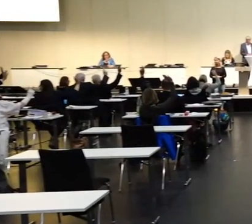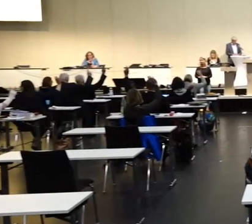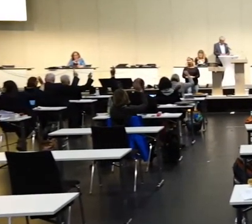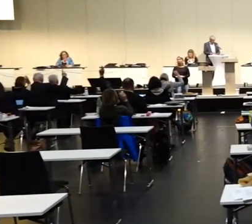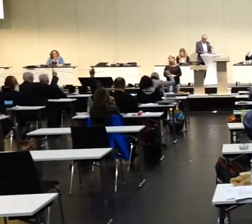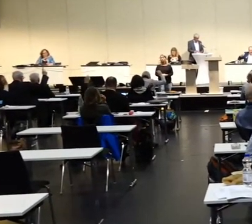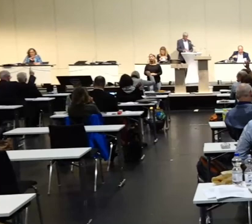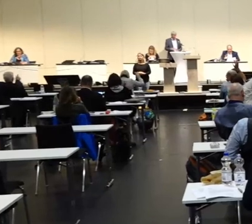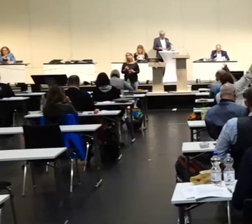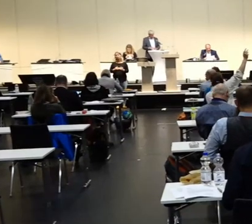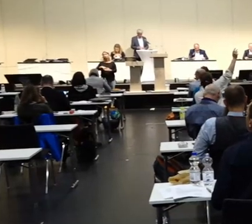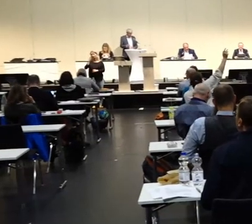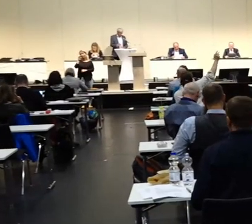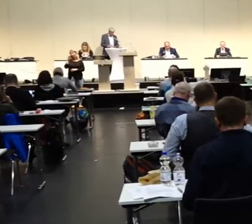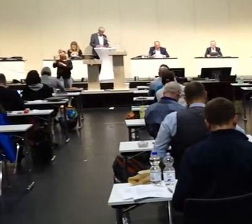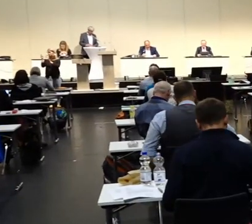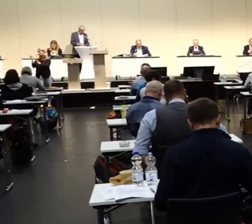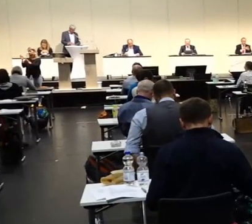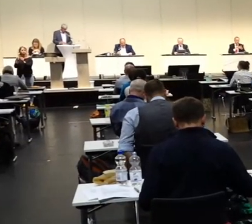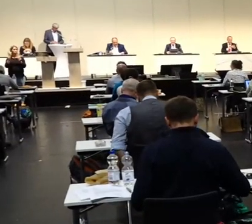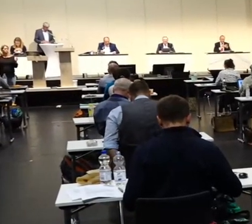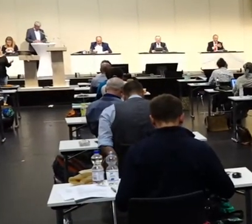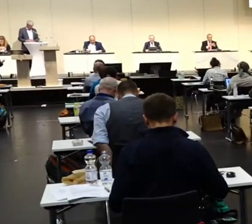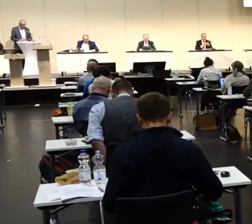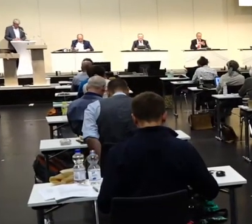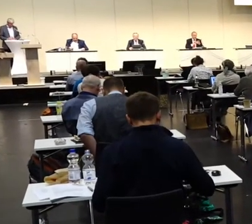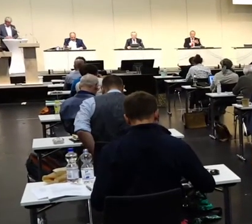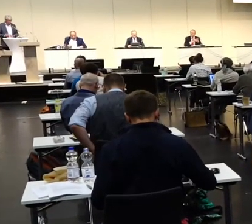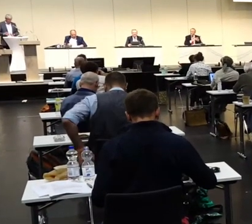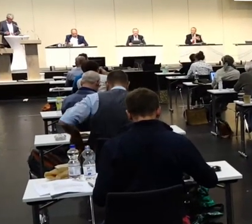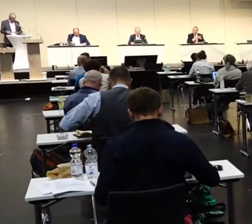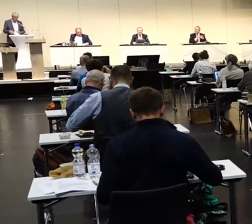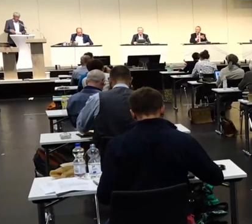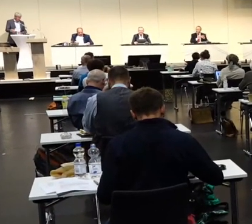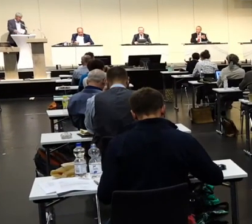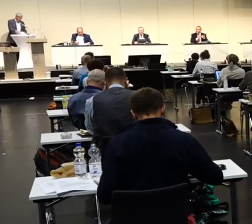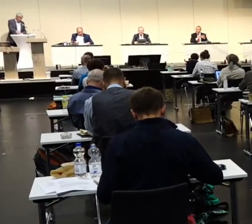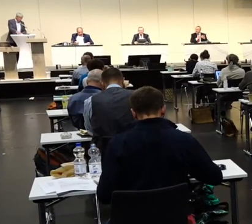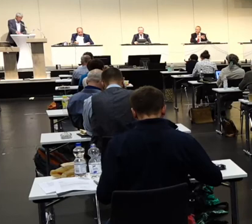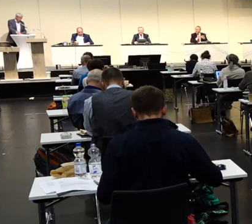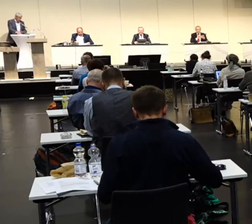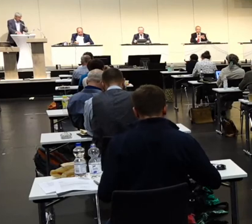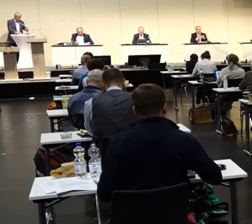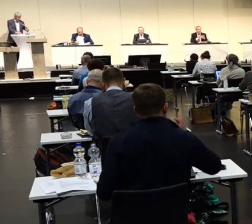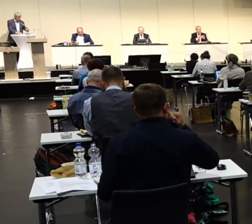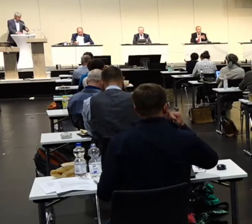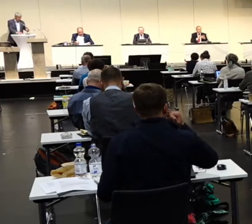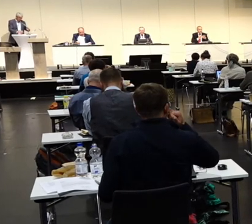Das ist die überwältigende Mehrheit. Damit wäre der Ergänzungsantrag abgelehnt und wir kommen